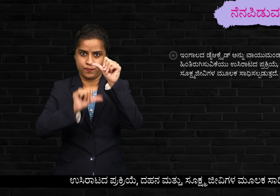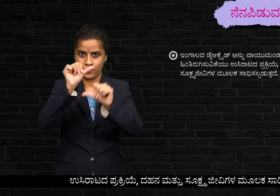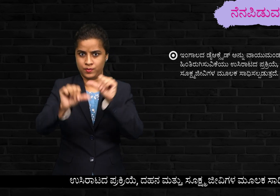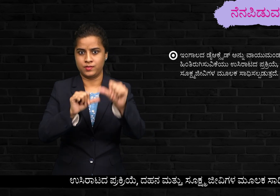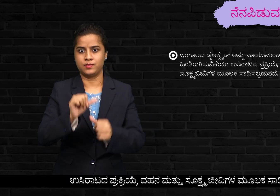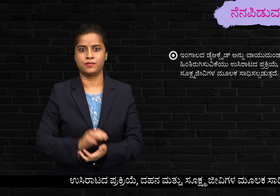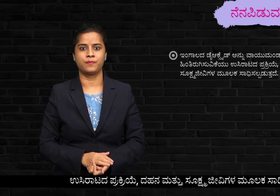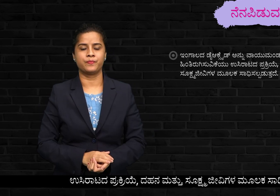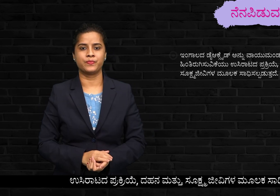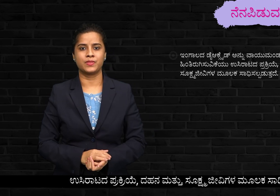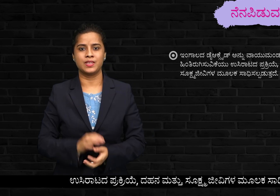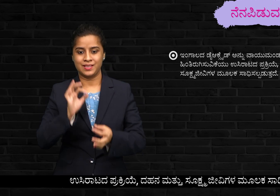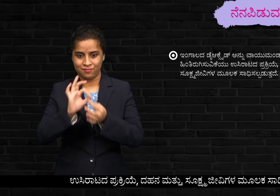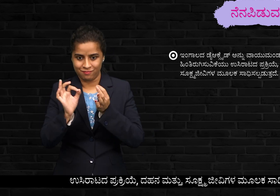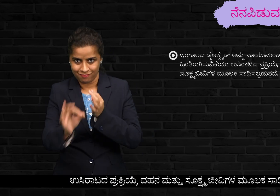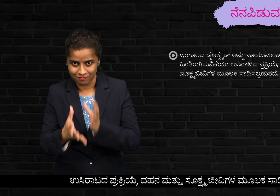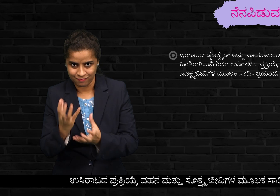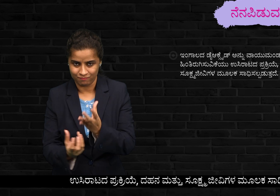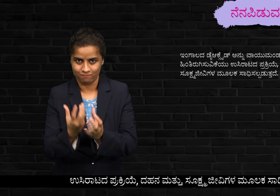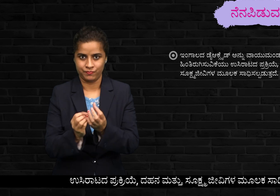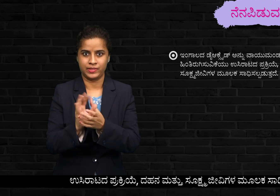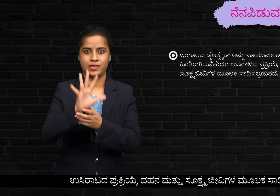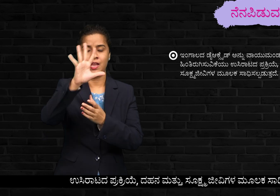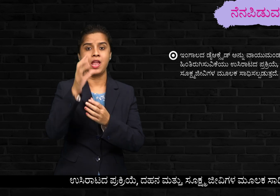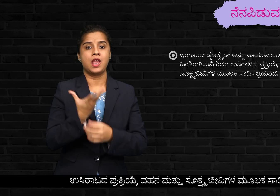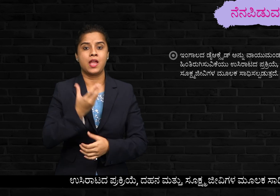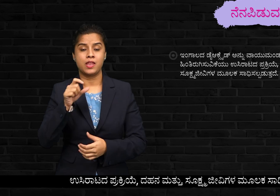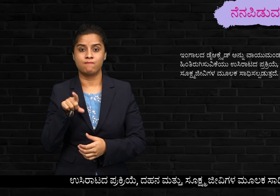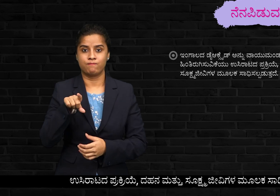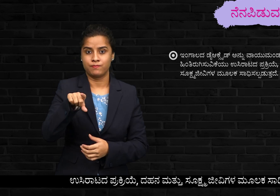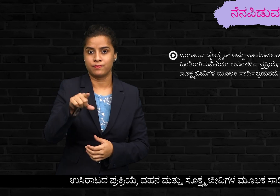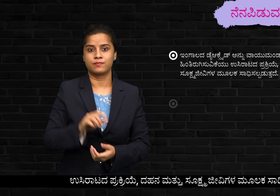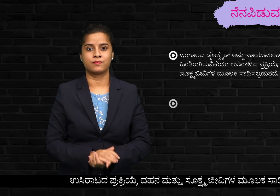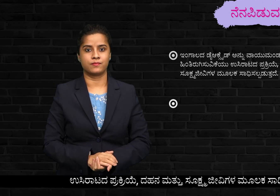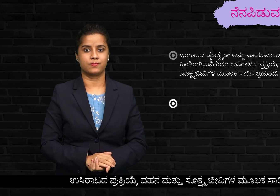ಮತ್ತು ಸೂಕ್ಷ್ಮಜೀವಿಗಳ ಮೂಲಕ ಸಾಧಿಸಲ್ಪಡುತ್ತದೆ.